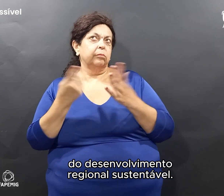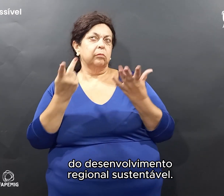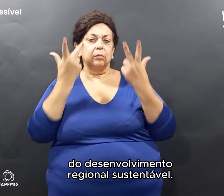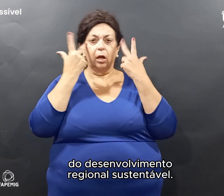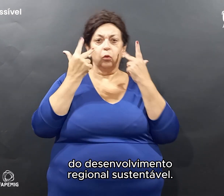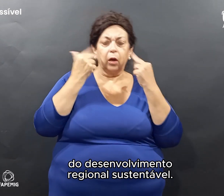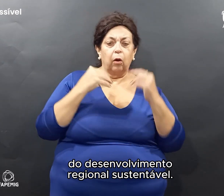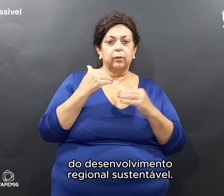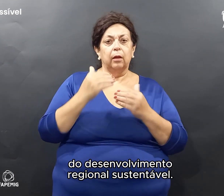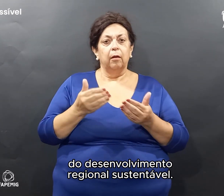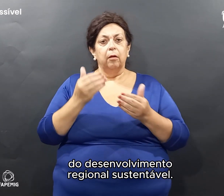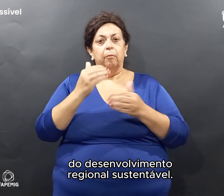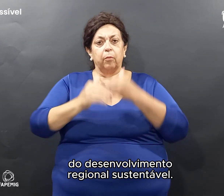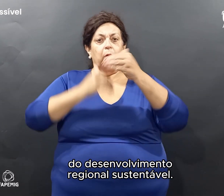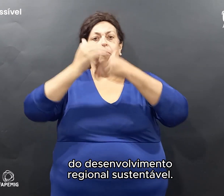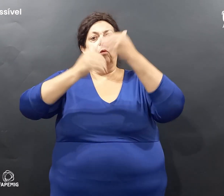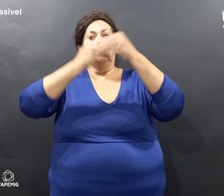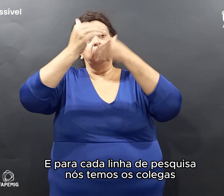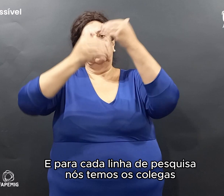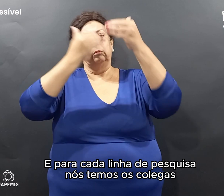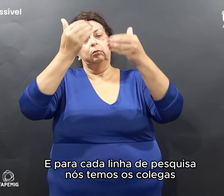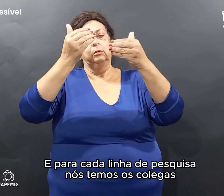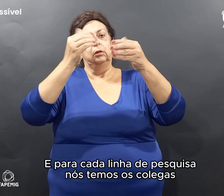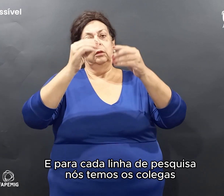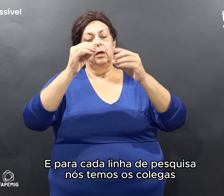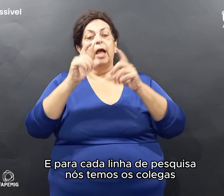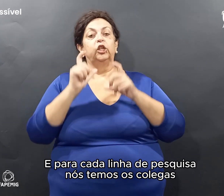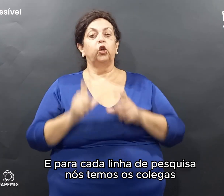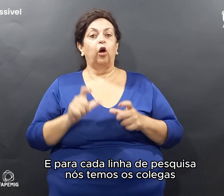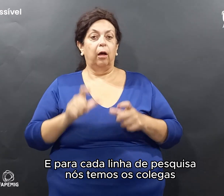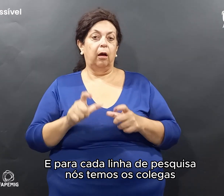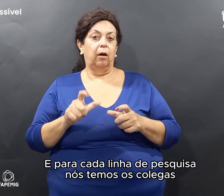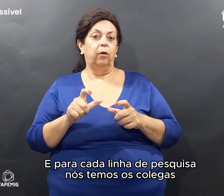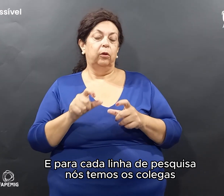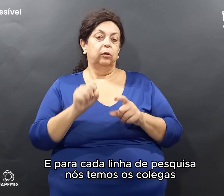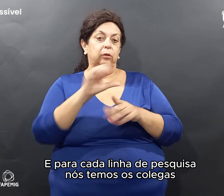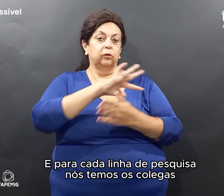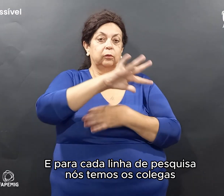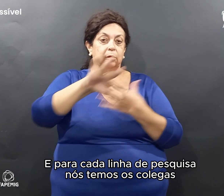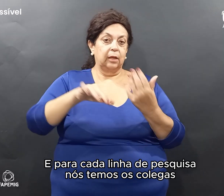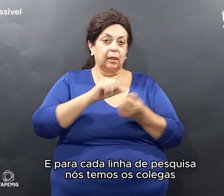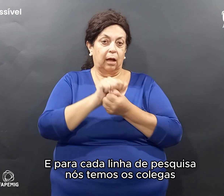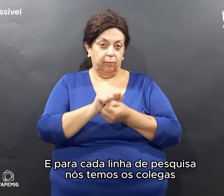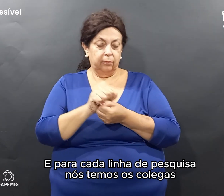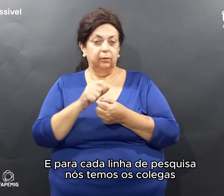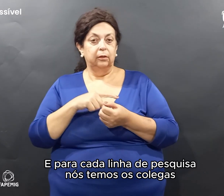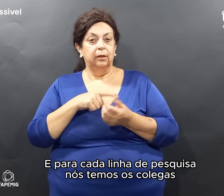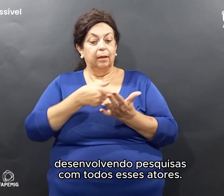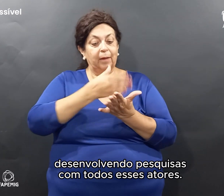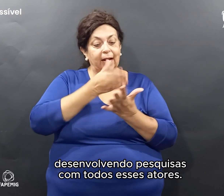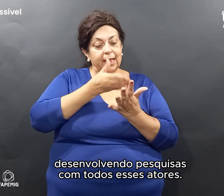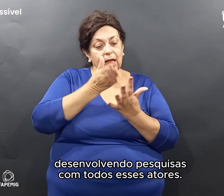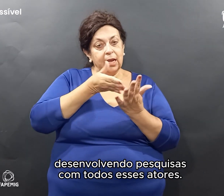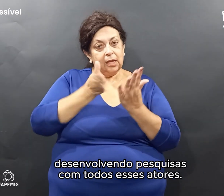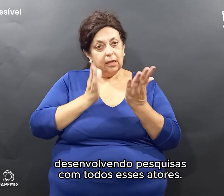desenvolvimento regional sustentável. E para cada linha de pesquisa, nós temos aí os colegas desenvolvendo